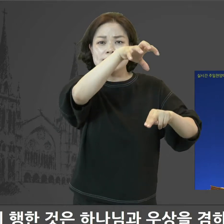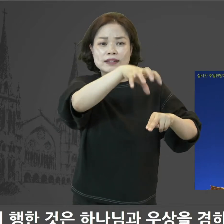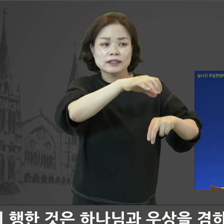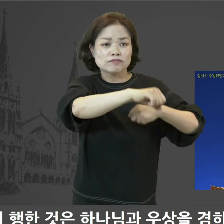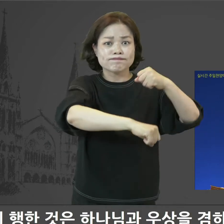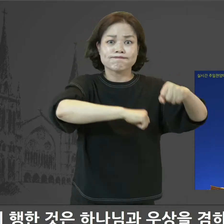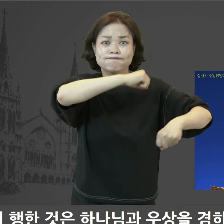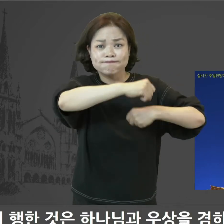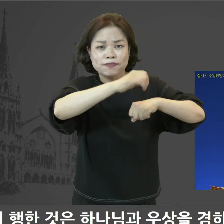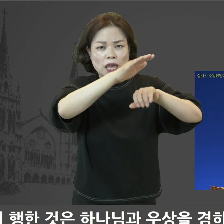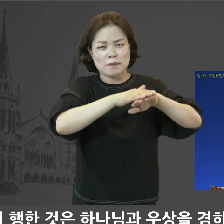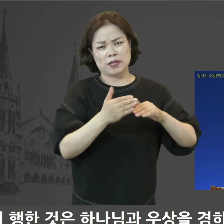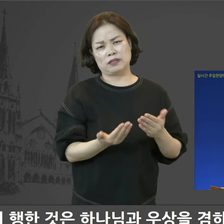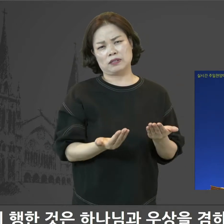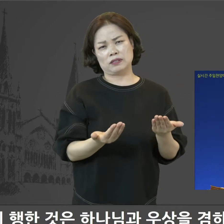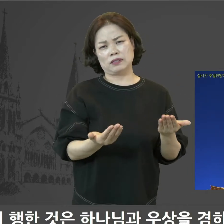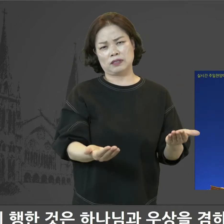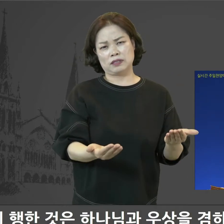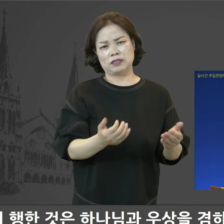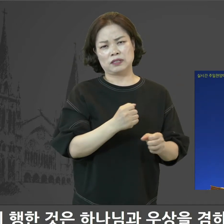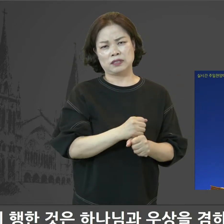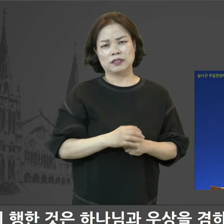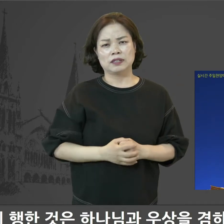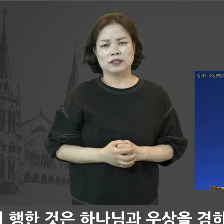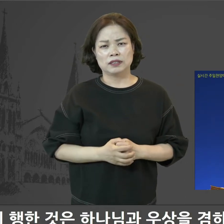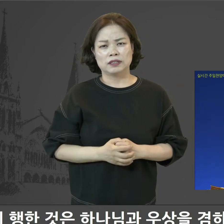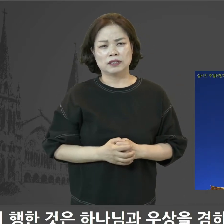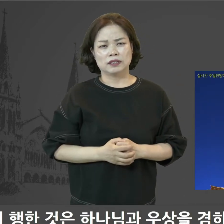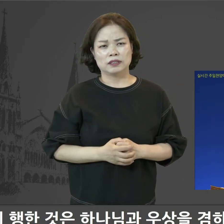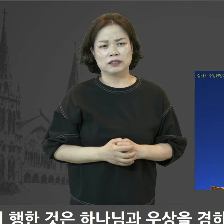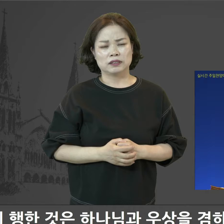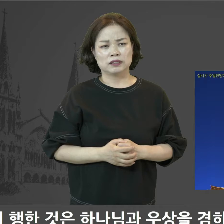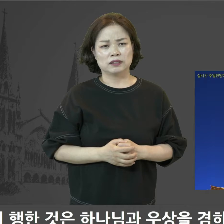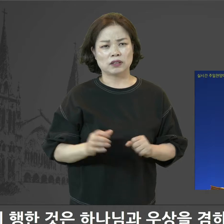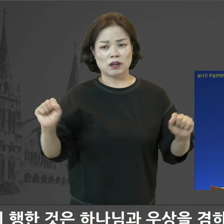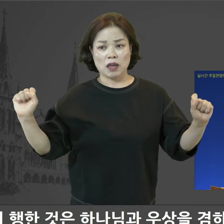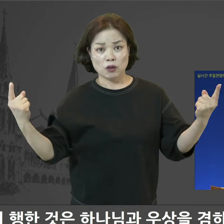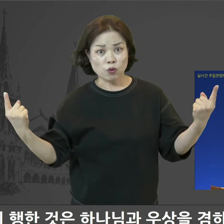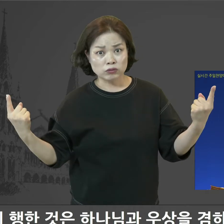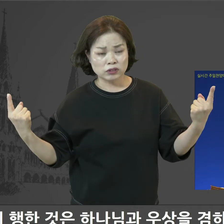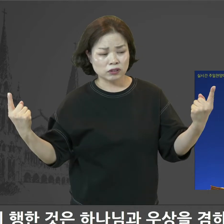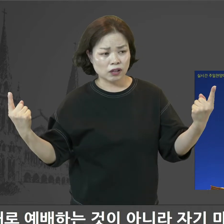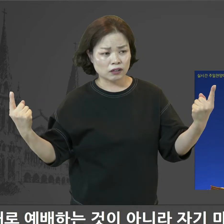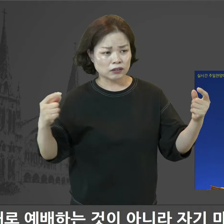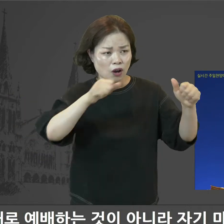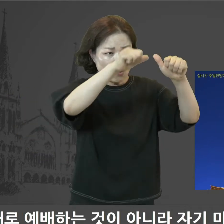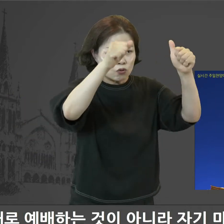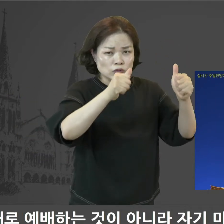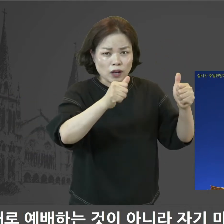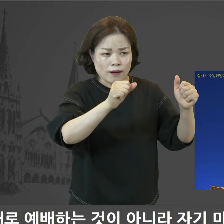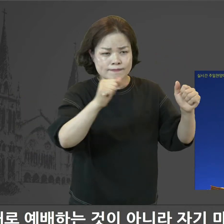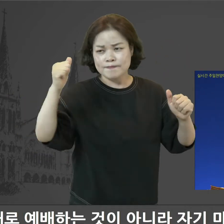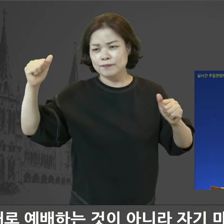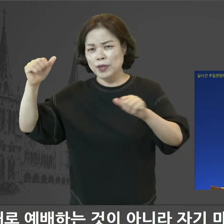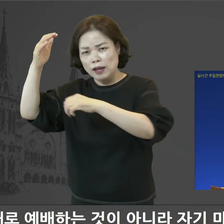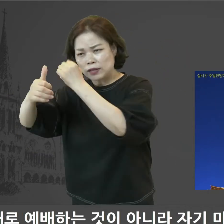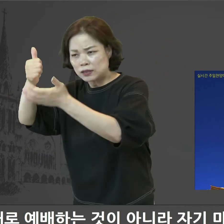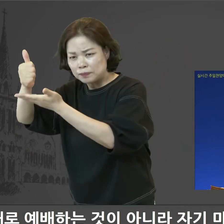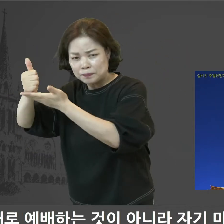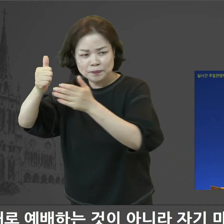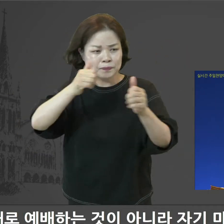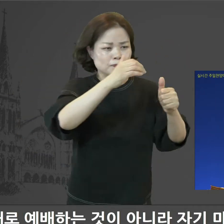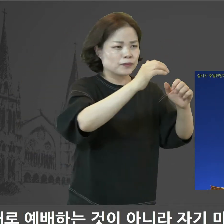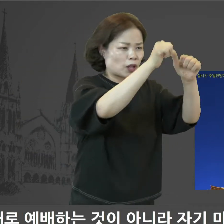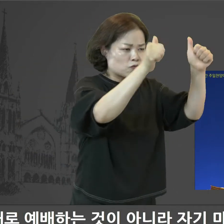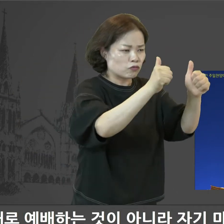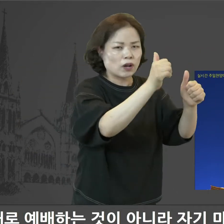자기 마음대로 예배를 드리는 이른바 상당 예배를 드리면서 우상을 겸하여 섬겼습니다.